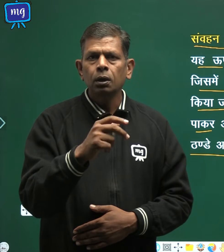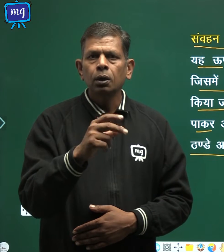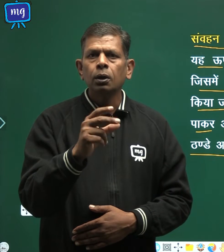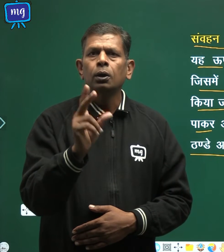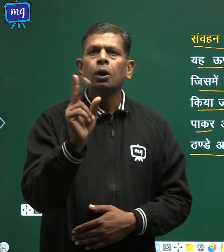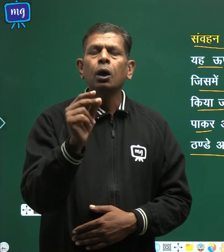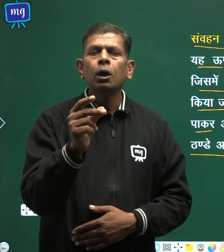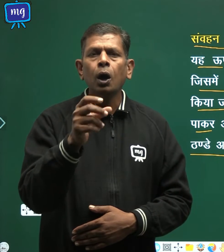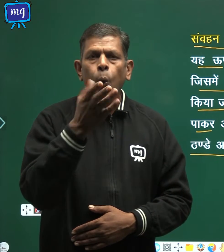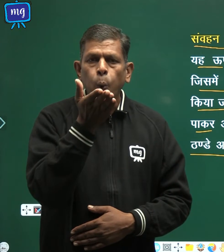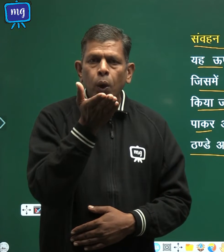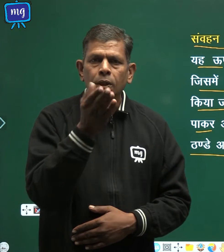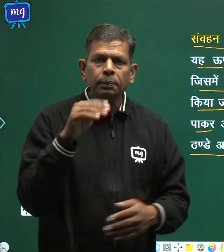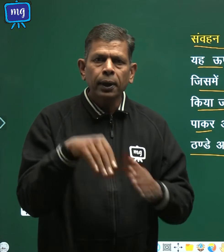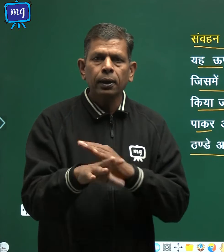गैस में